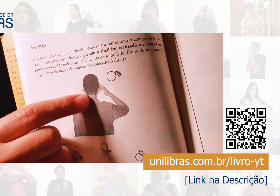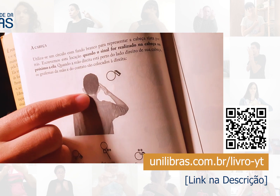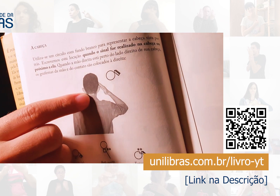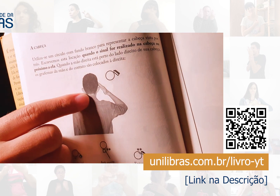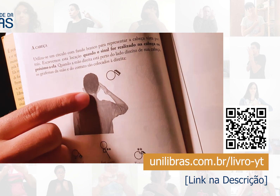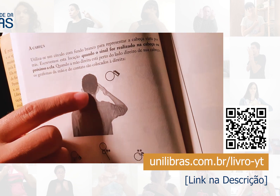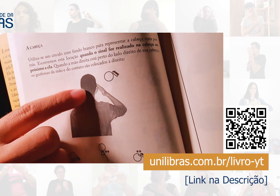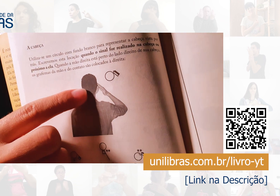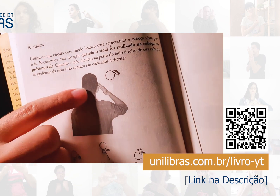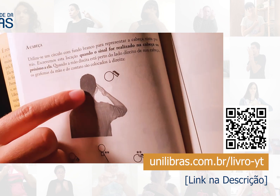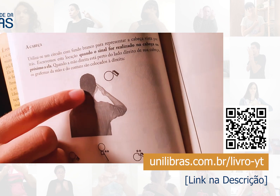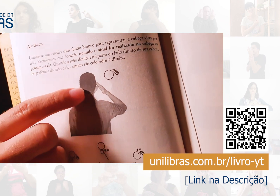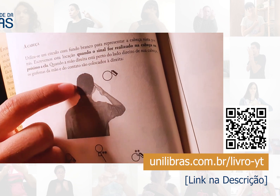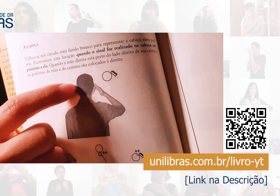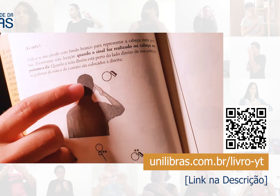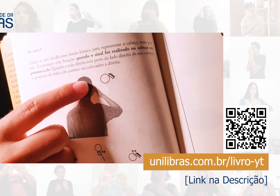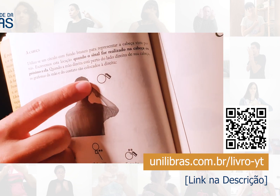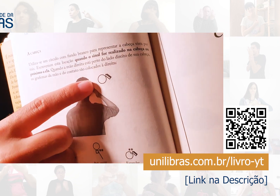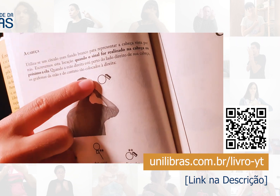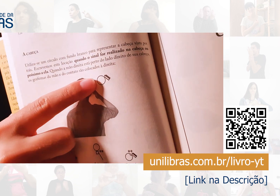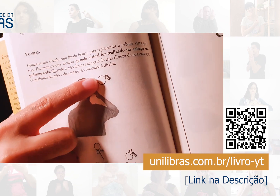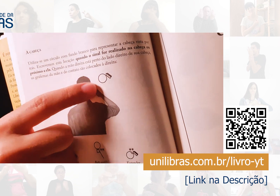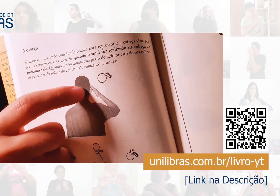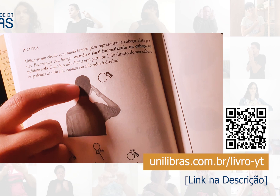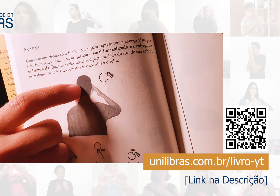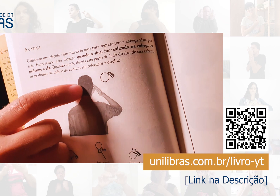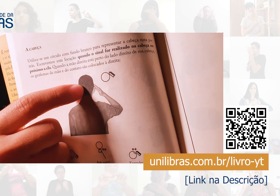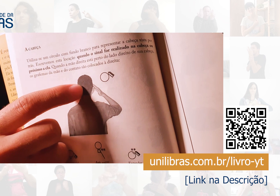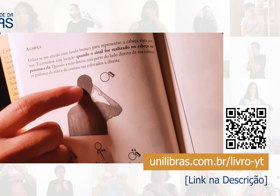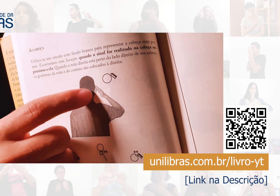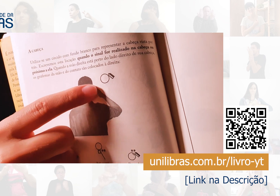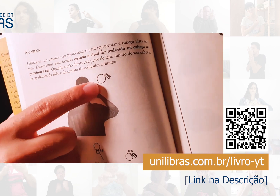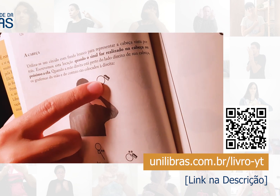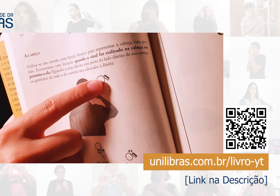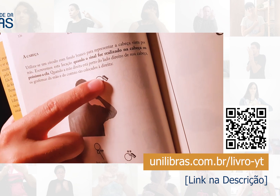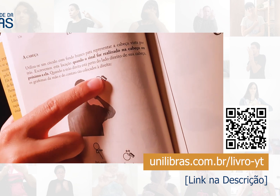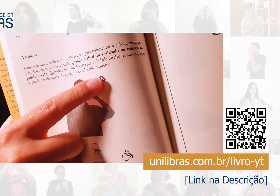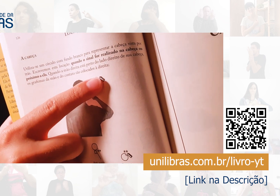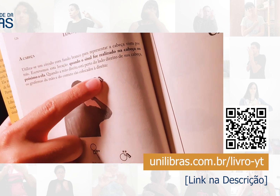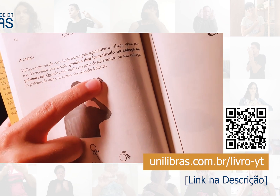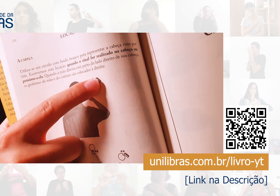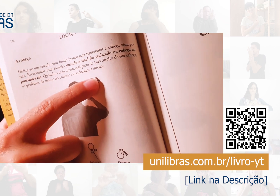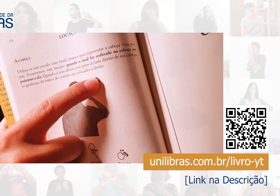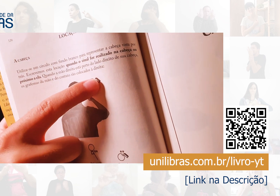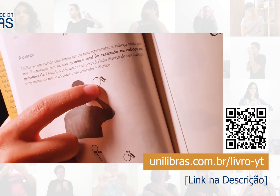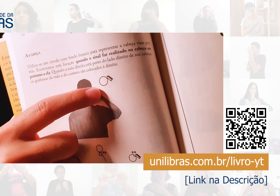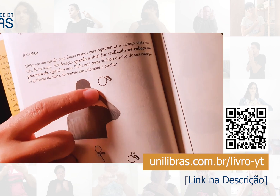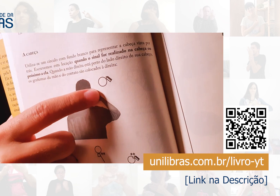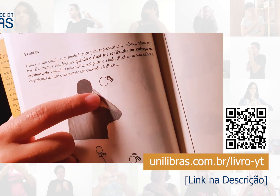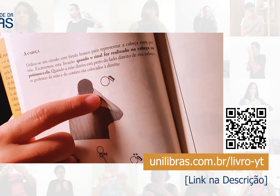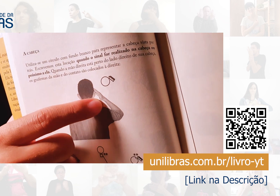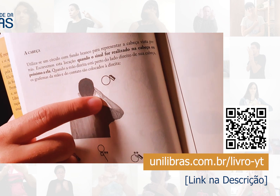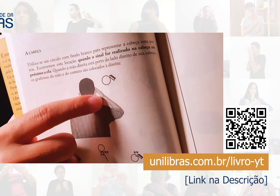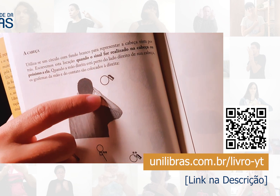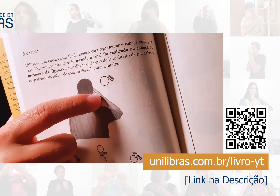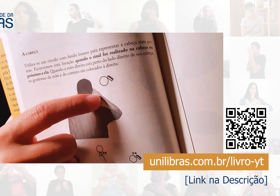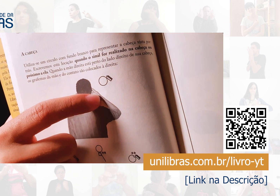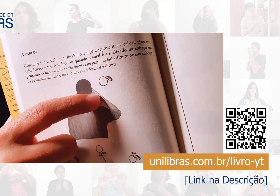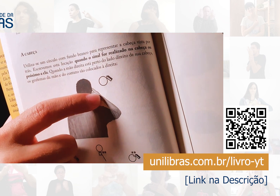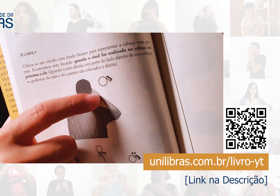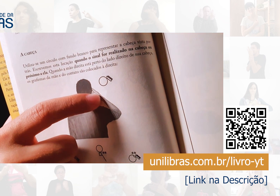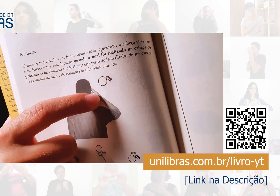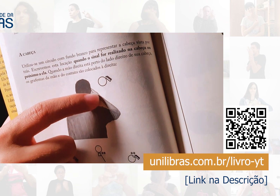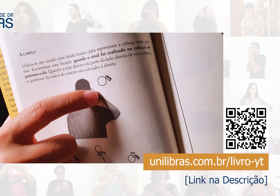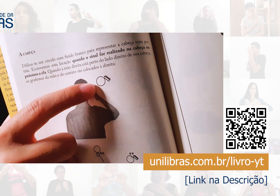E aqui você percebe a lógica, olha, o círculo representa a cabeça, essa mão aqui, a metade preta, representa